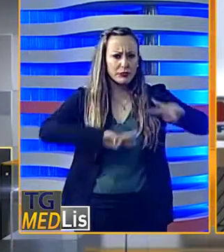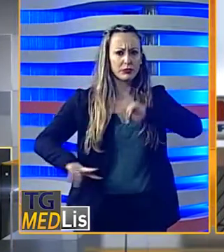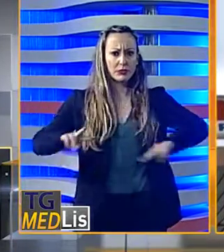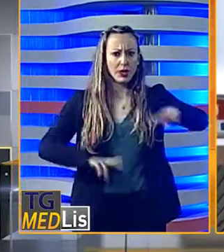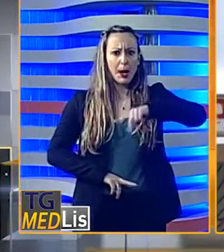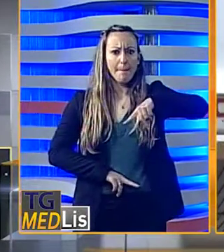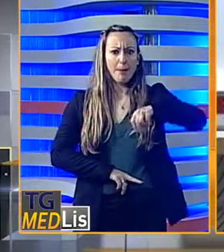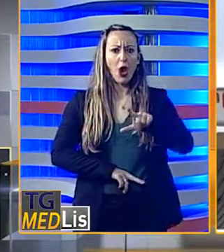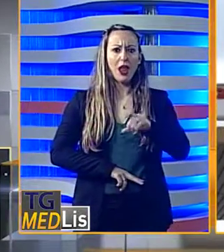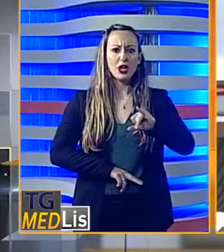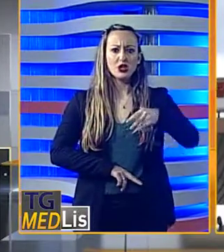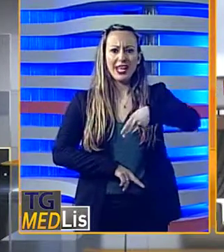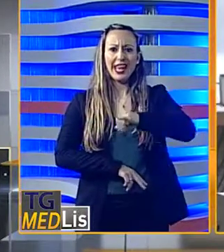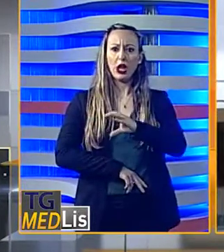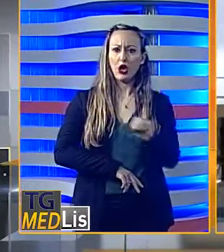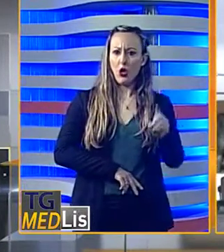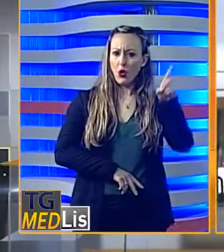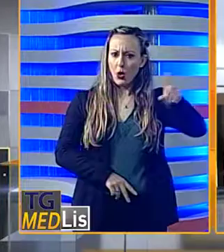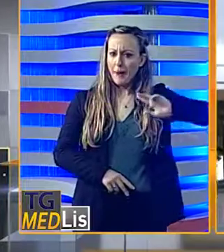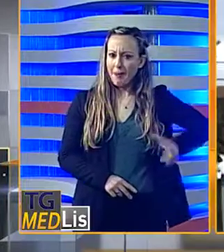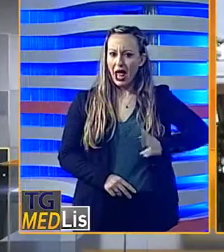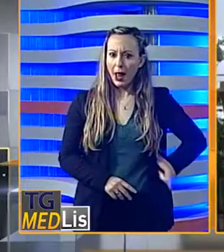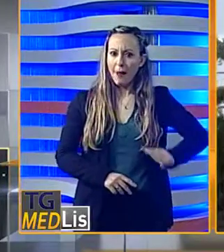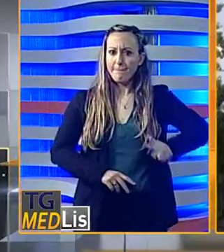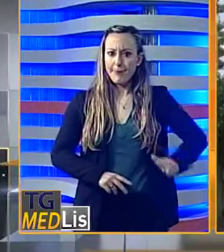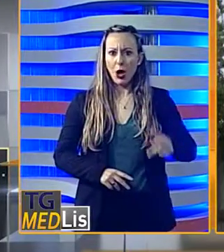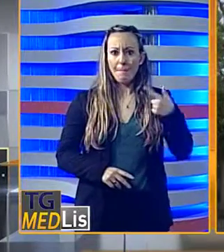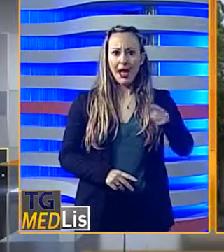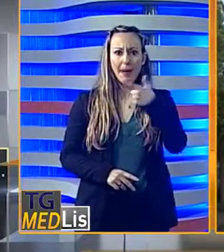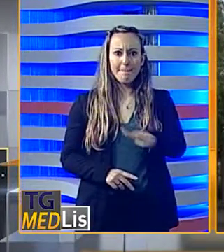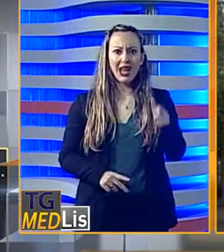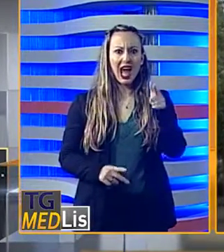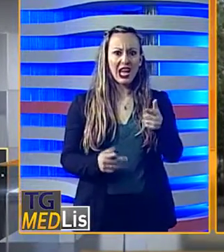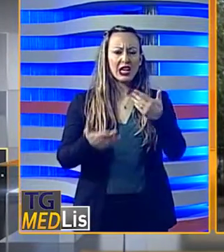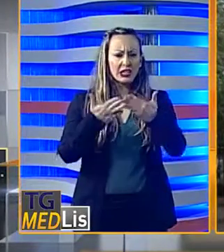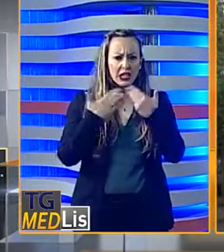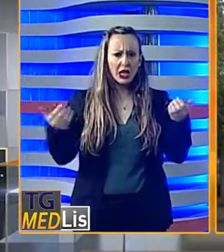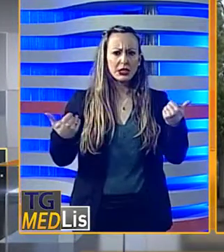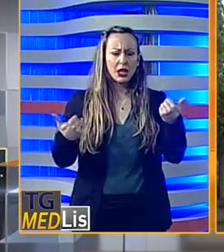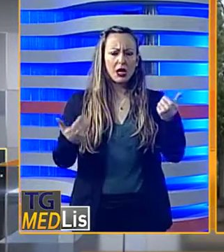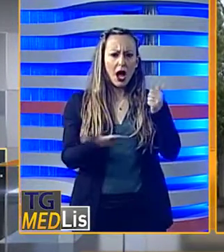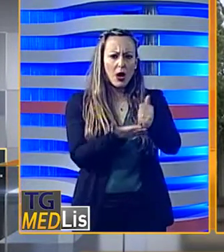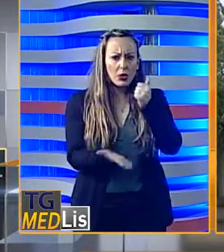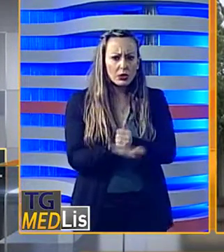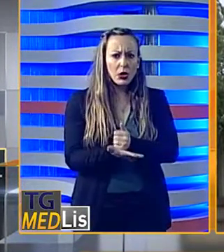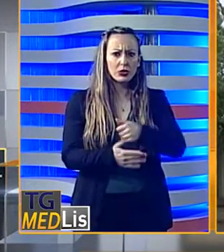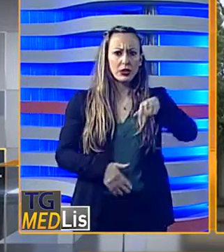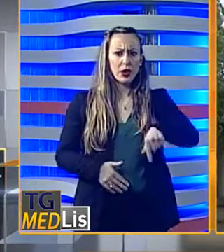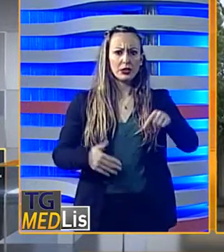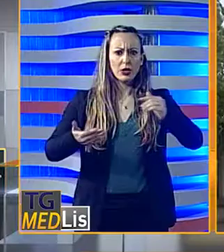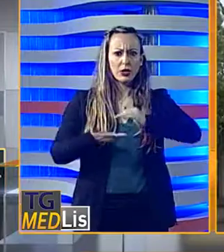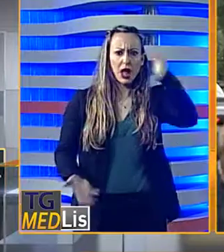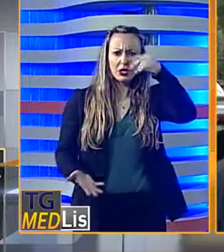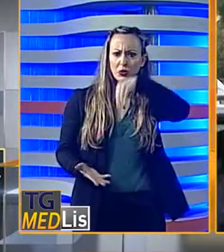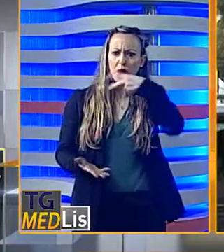Un ricercatore del Policlinico di Palermo è indagato per avere prescritto, senza essere autorizzato,